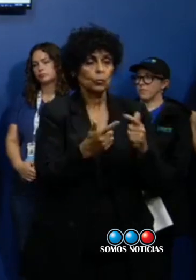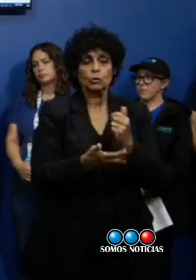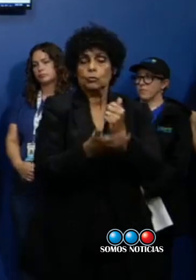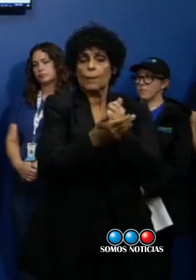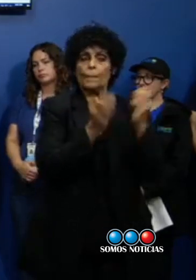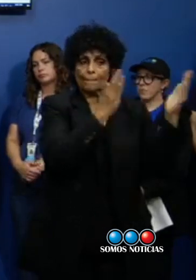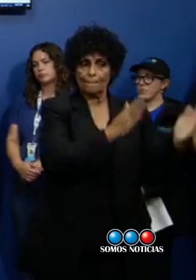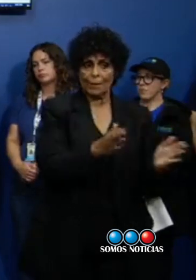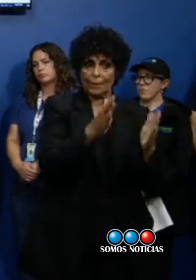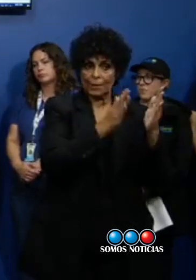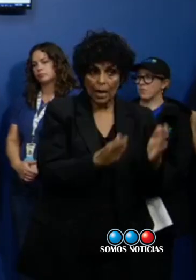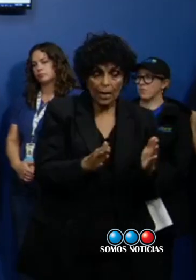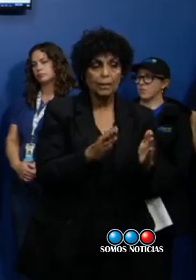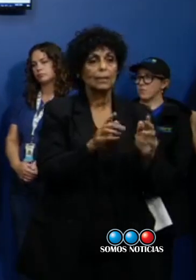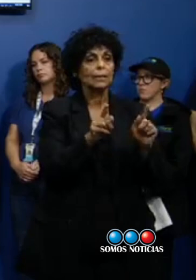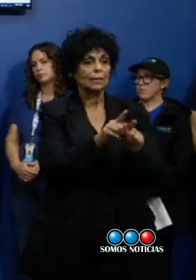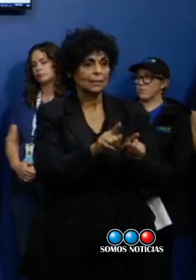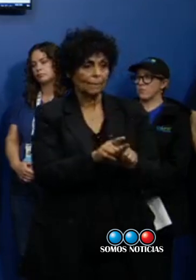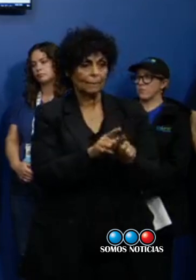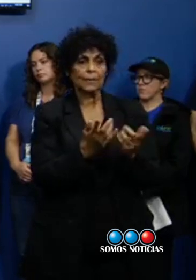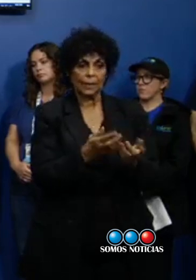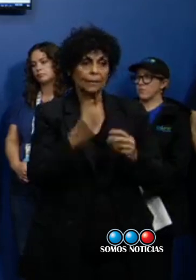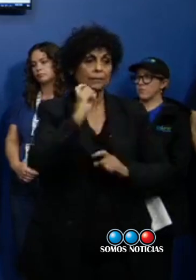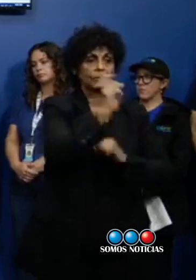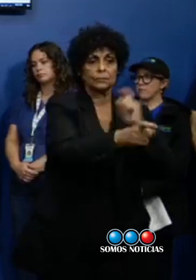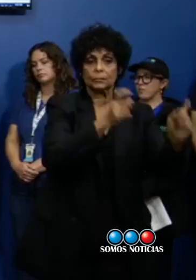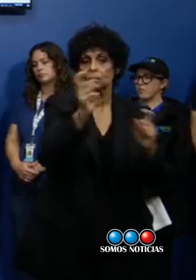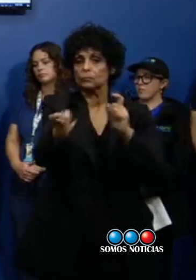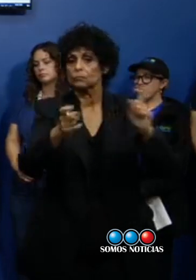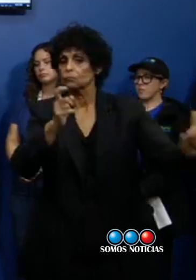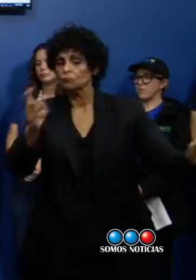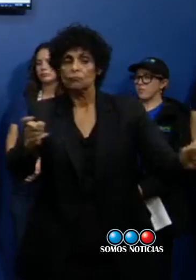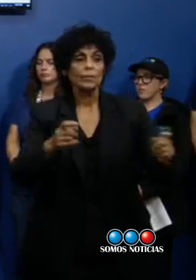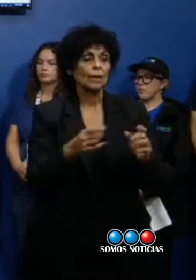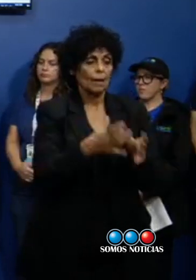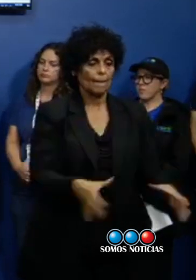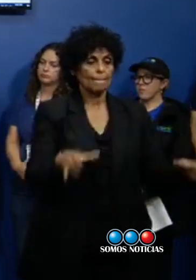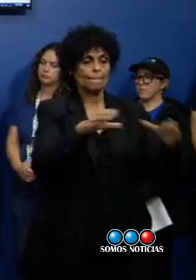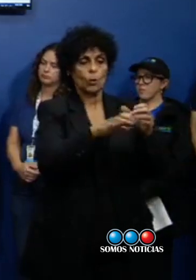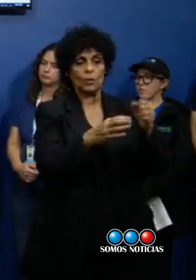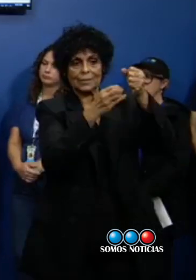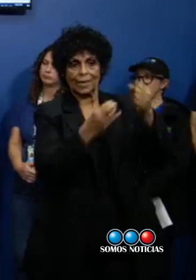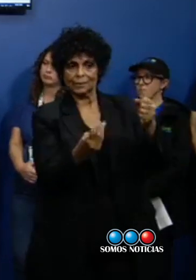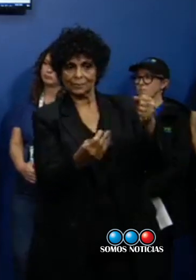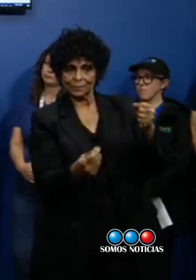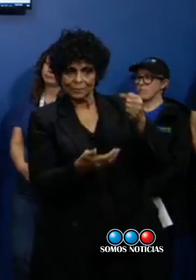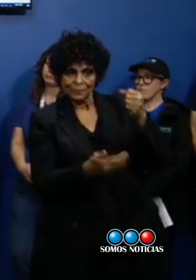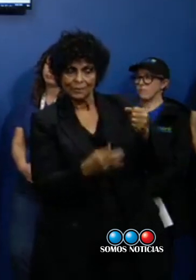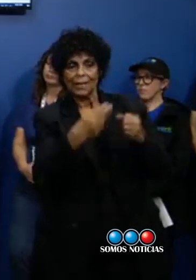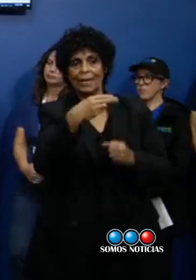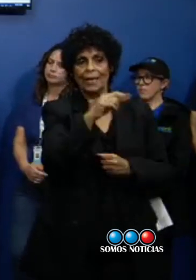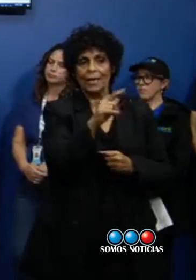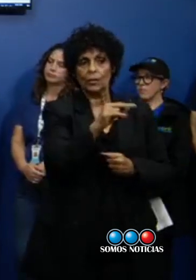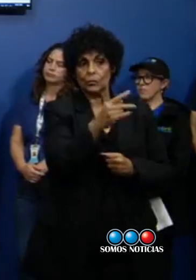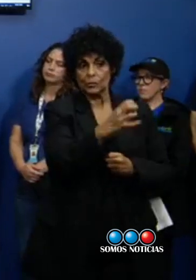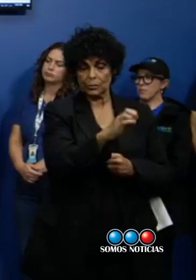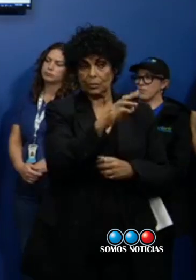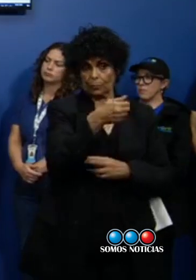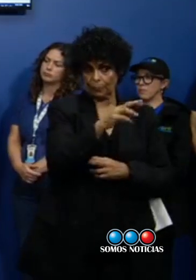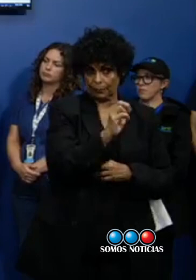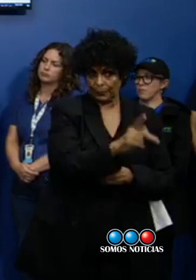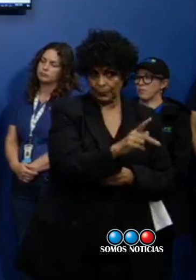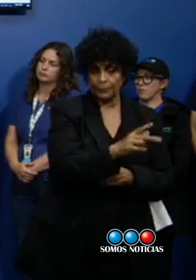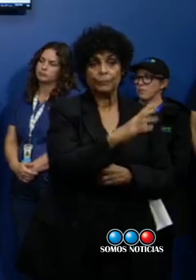preparación y distribución de bolsas de arena en el heritage Park y celebration